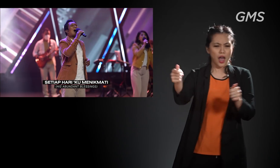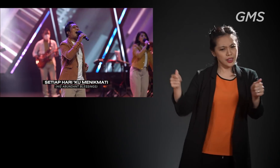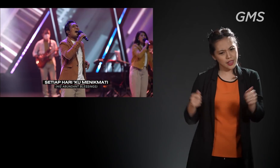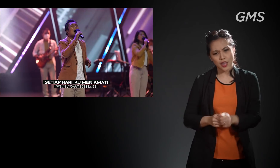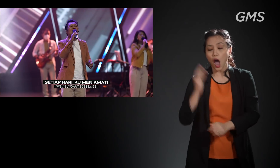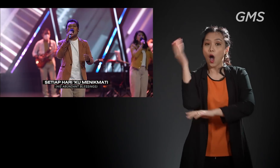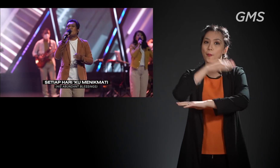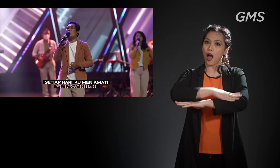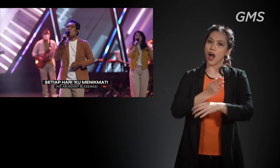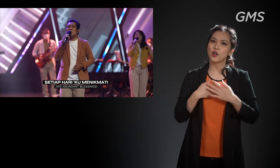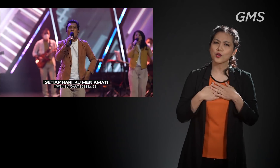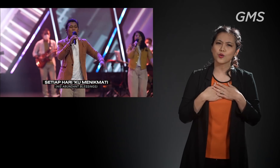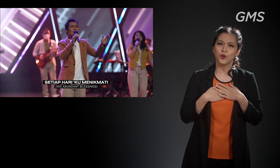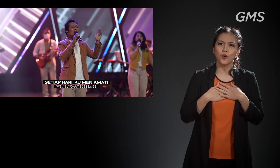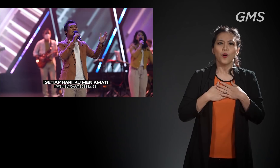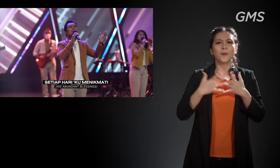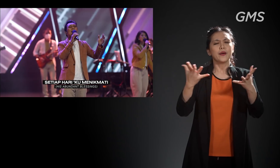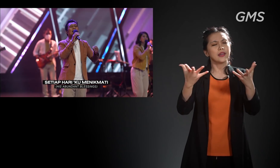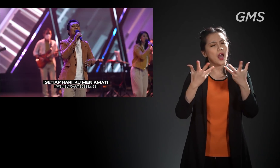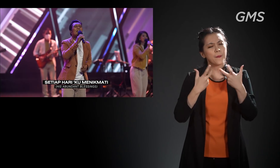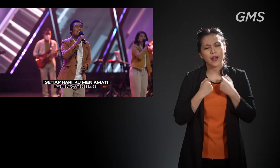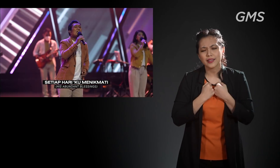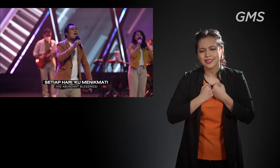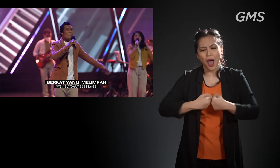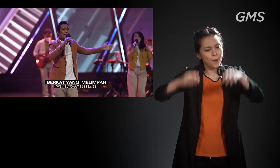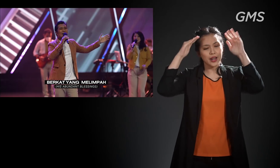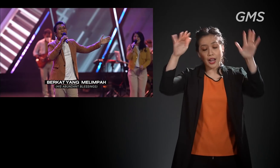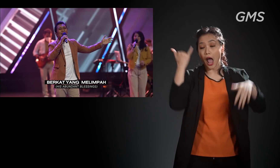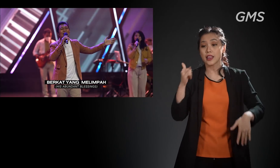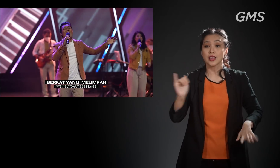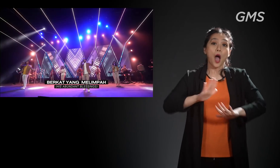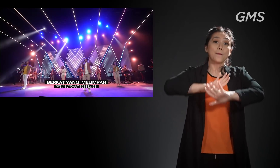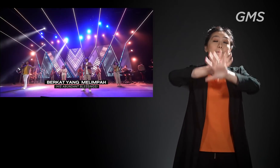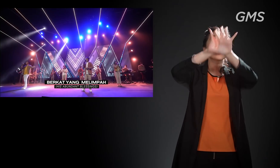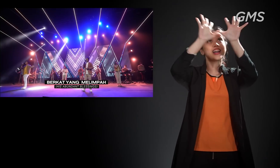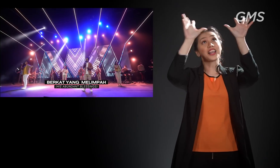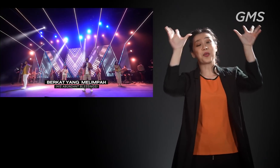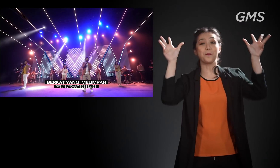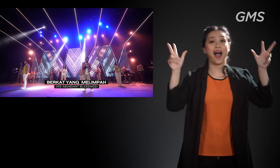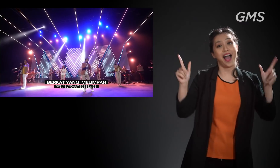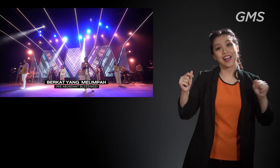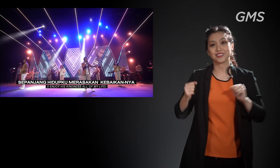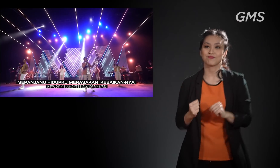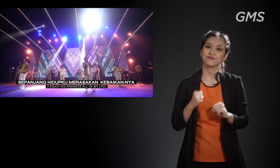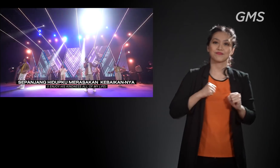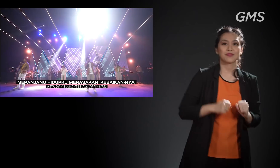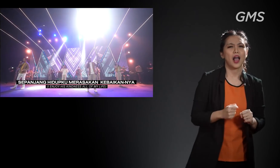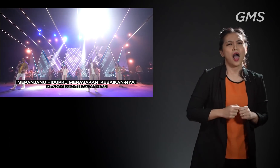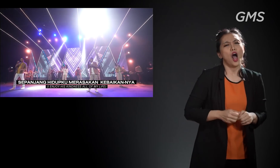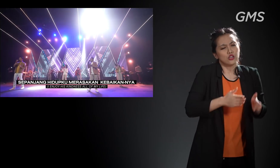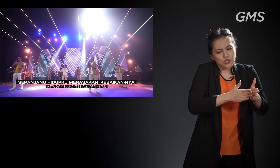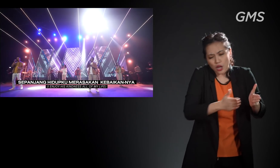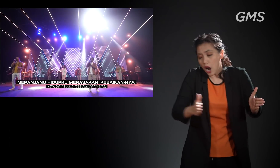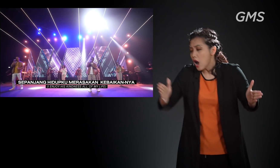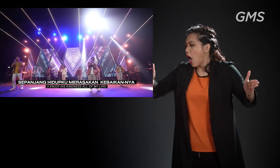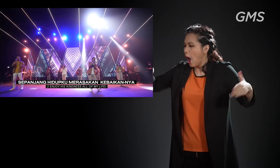Setiap hariku menikmati berkat yang melimpah.